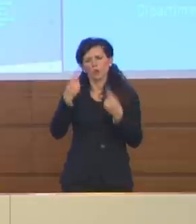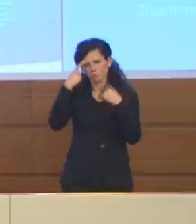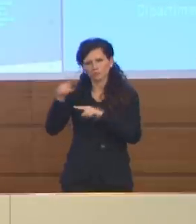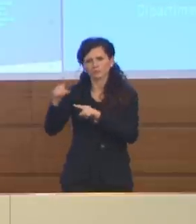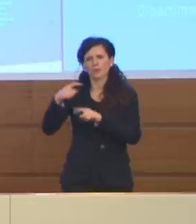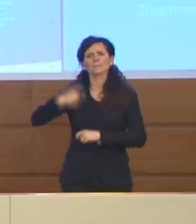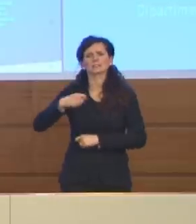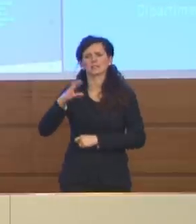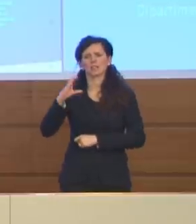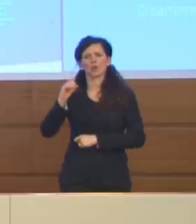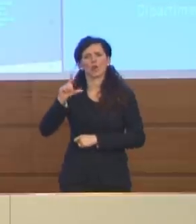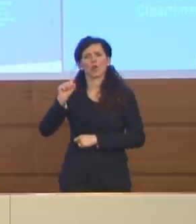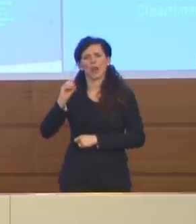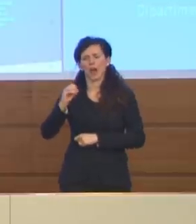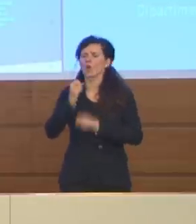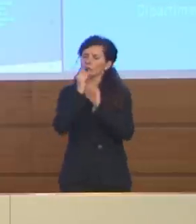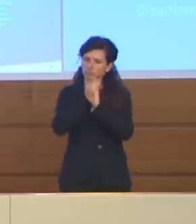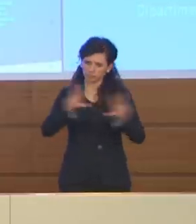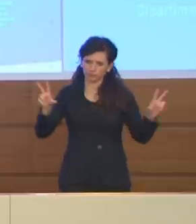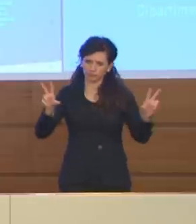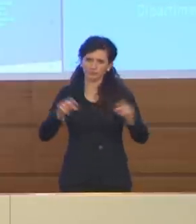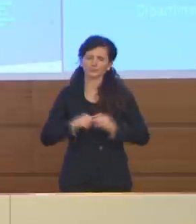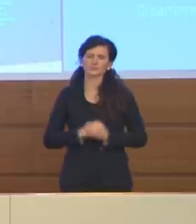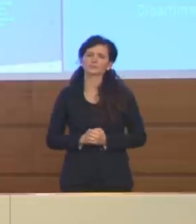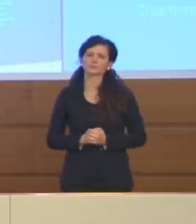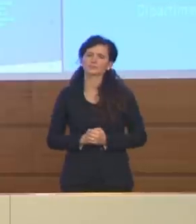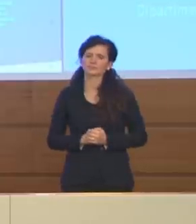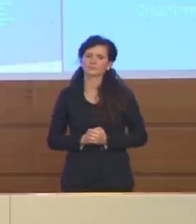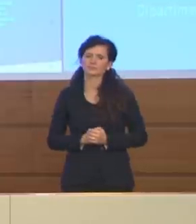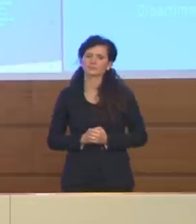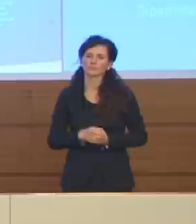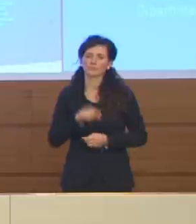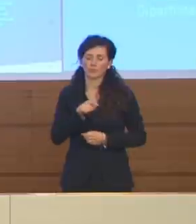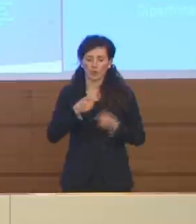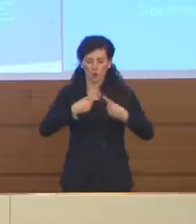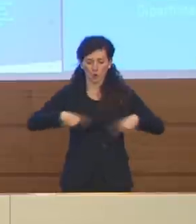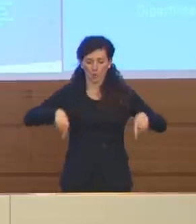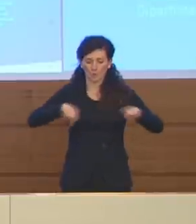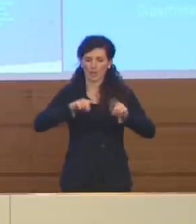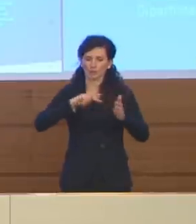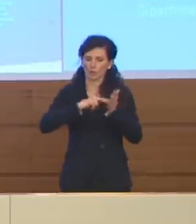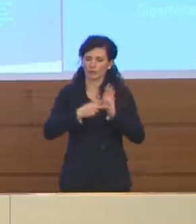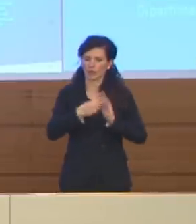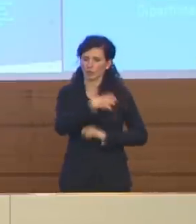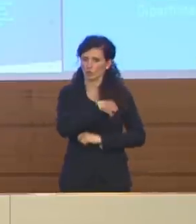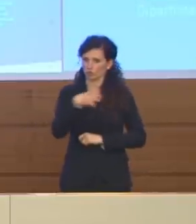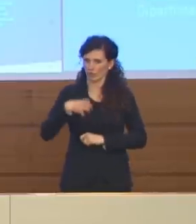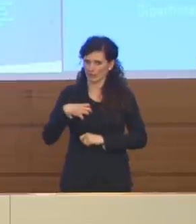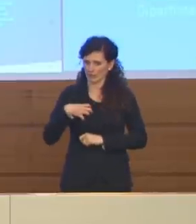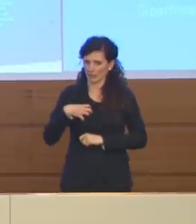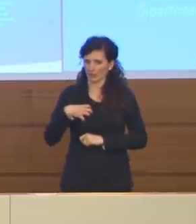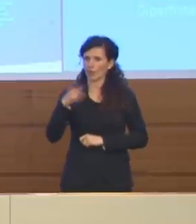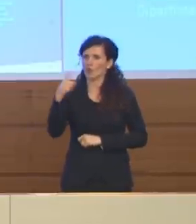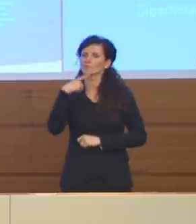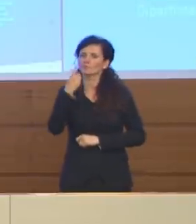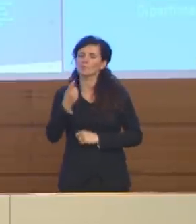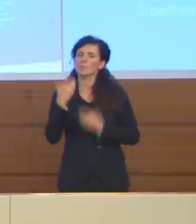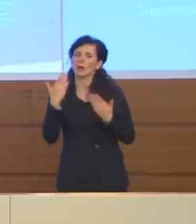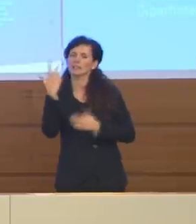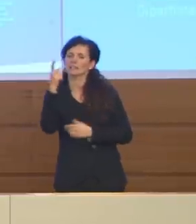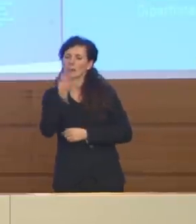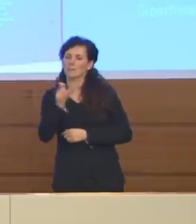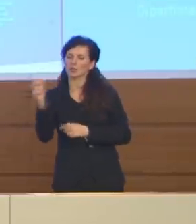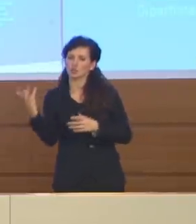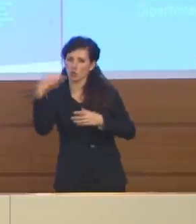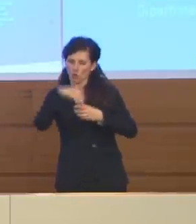composizione del comitato credo che sia benan assortita ci